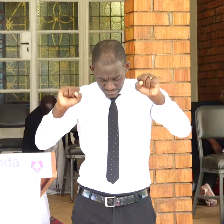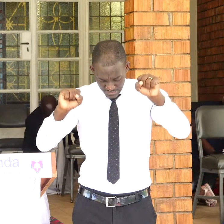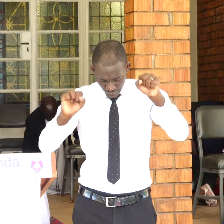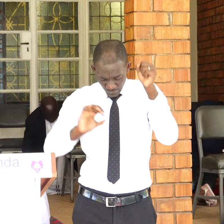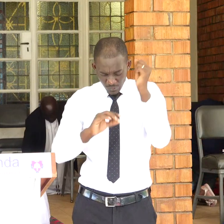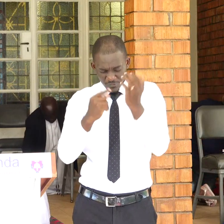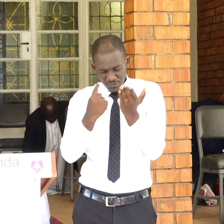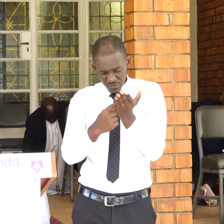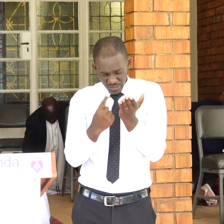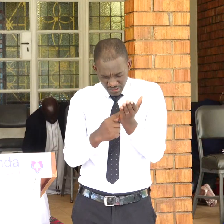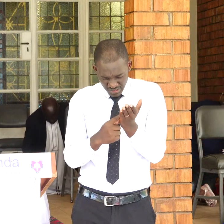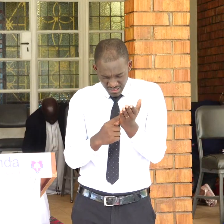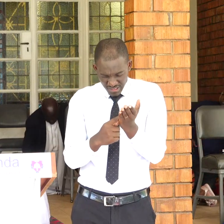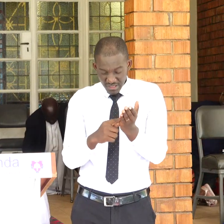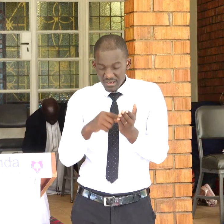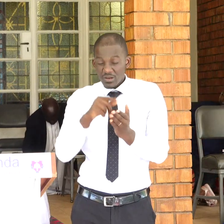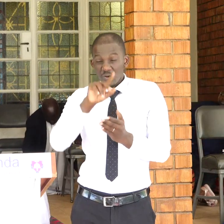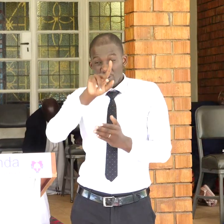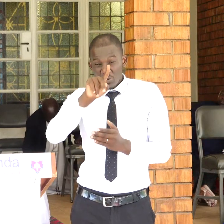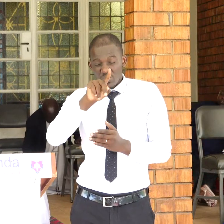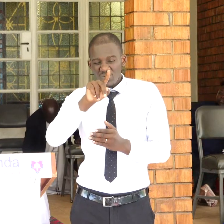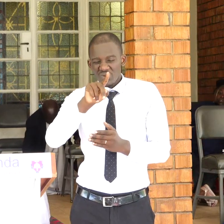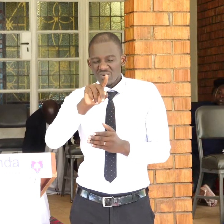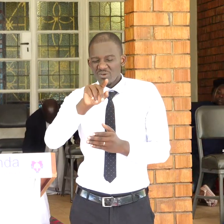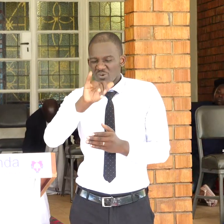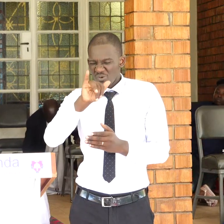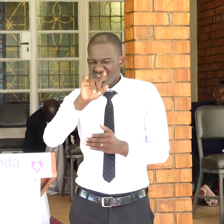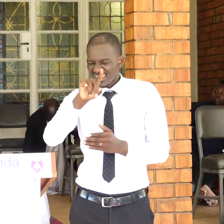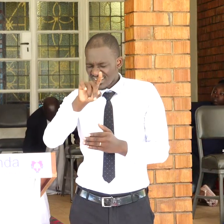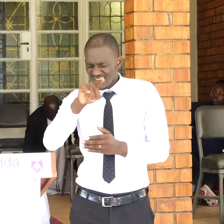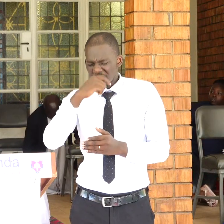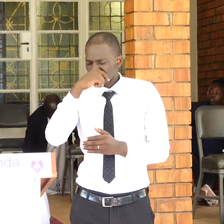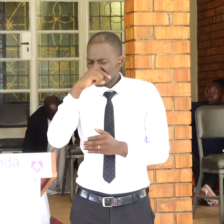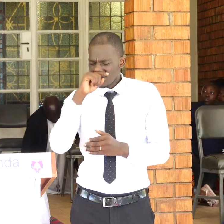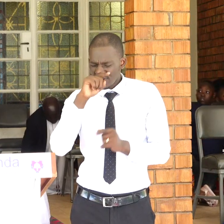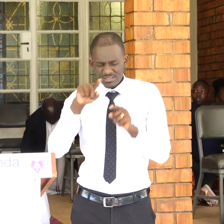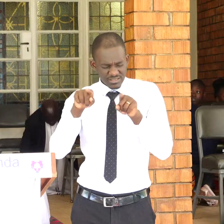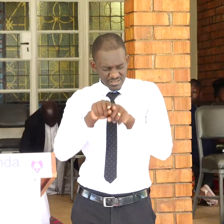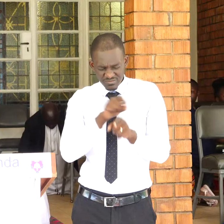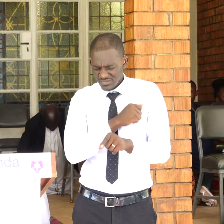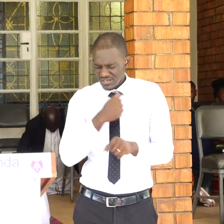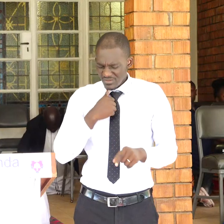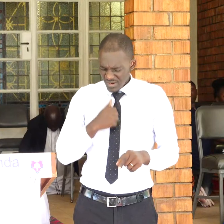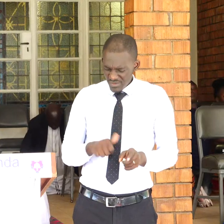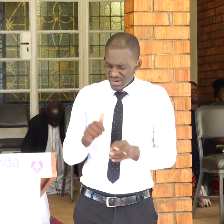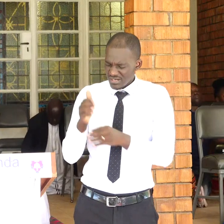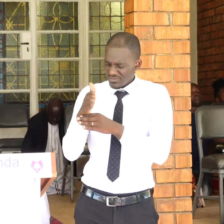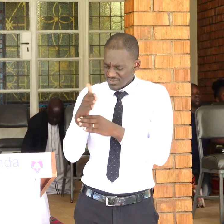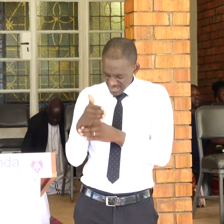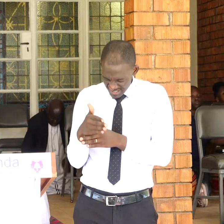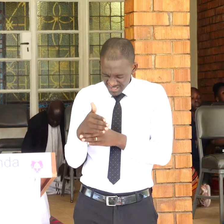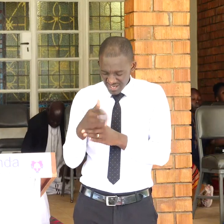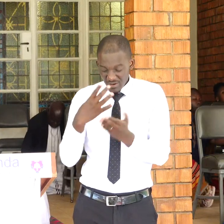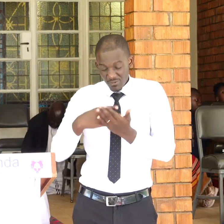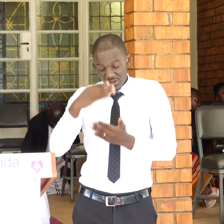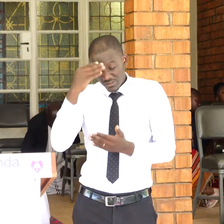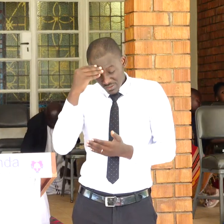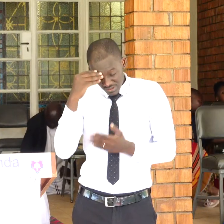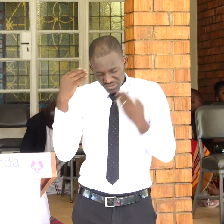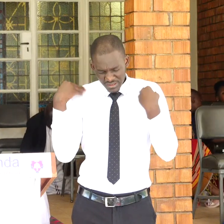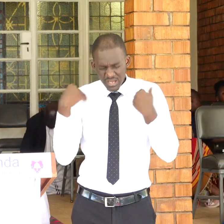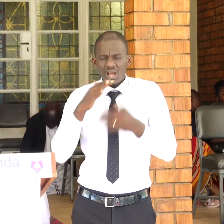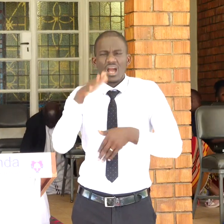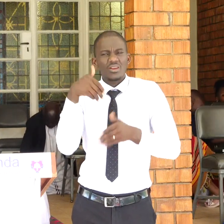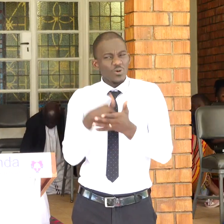Kaguta Museveni wamone mama Janet Kataha Museveni ali mu byenjigiriza n'abakulembeze bonna